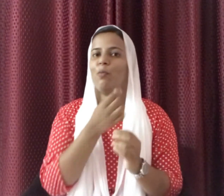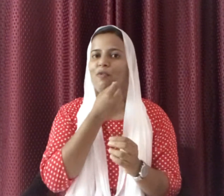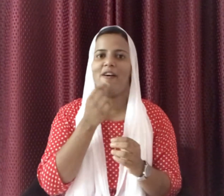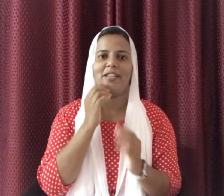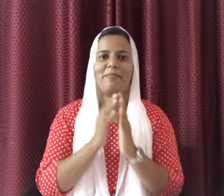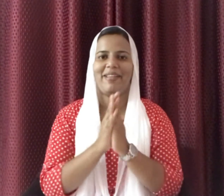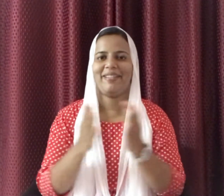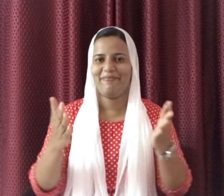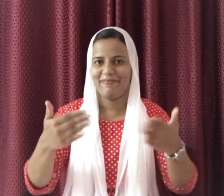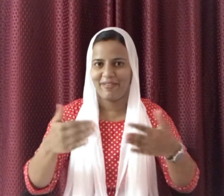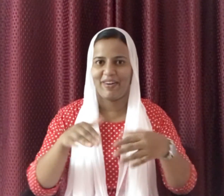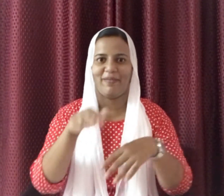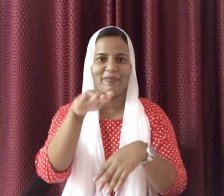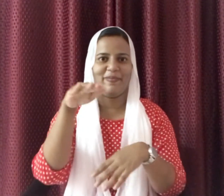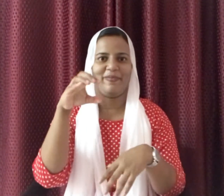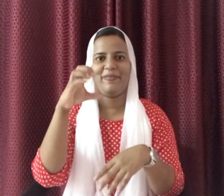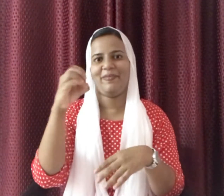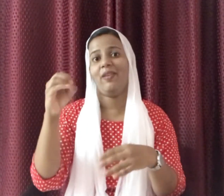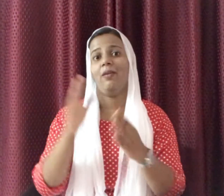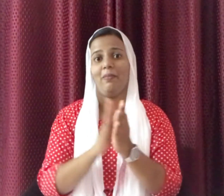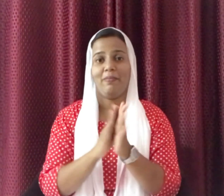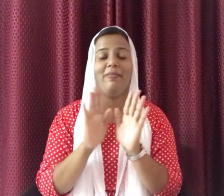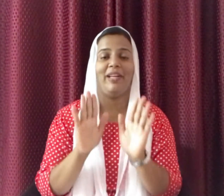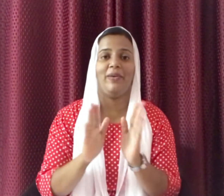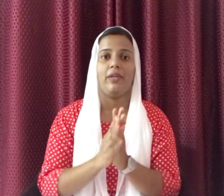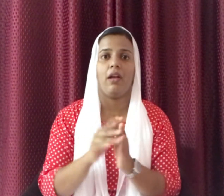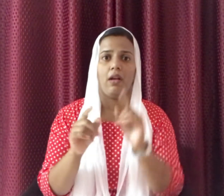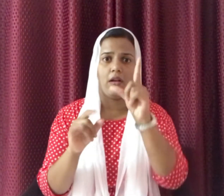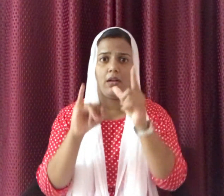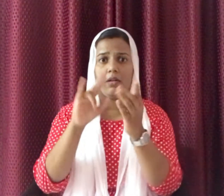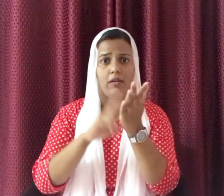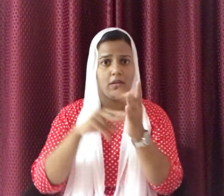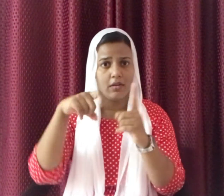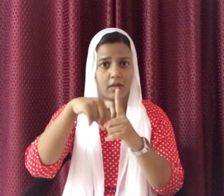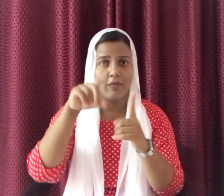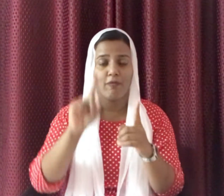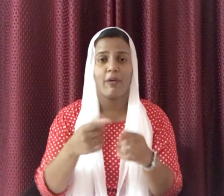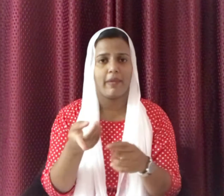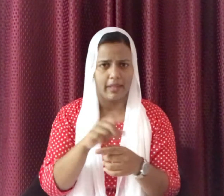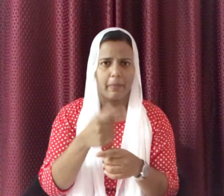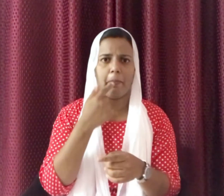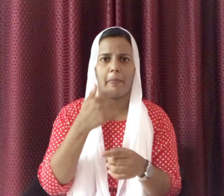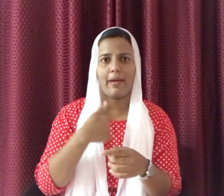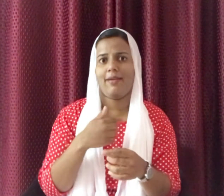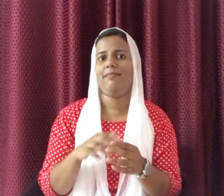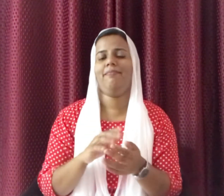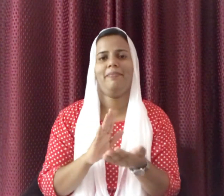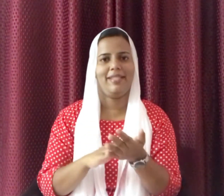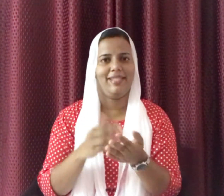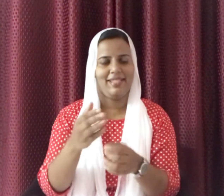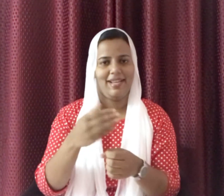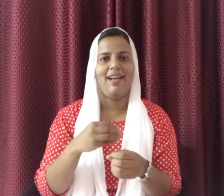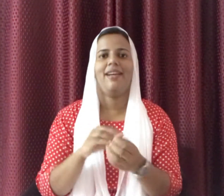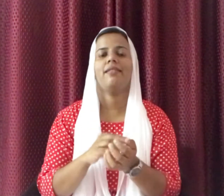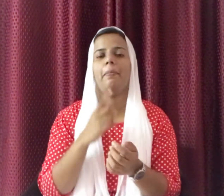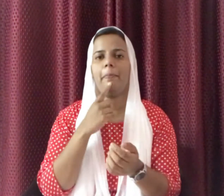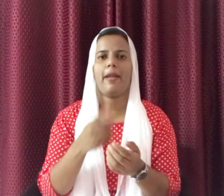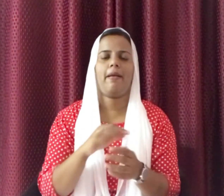പ്രാർത്ഥനയിൽ പങ്കെടുക്കണം. സൂമിലാണ് നമുക്ക് മീറ്റിംഗ് നടക്കുന്നത്. അവൻ ലിങ്ക് ആവശ്യമുള്ളവർ നേരത്തെ നിങ്ങൾക്ക് ലിങ്ക് കിട്ടാത്തവരാണെങ്കിൽ നേരത്തെ അതിനുള്ള ക്രമീകരണം